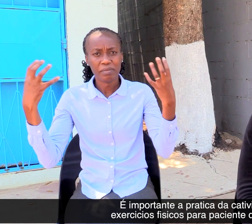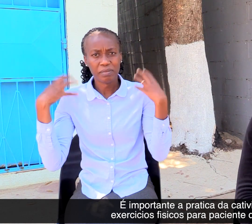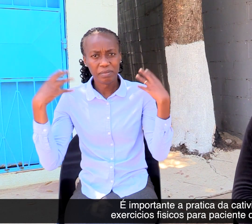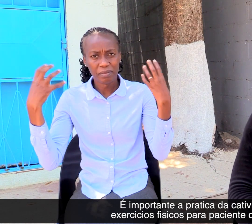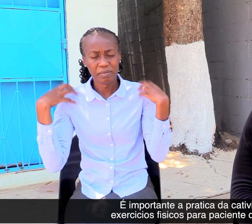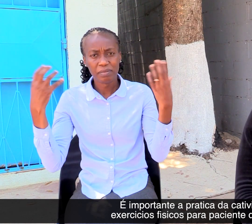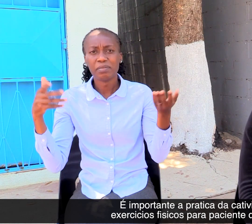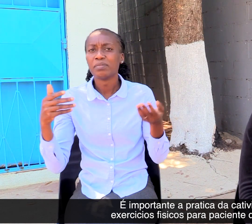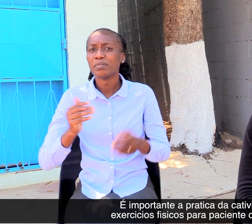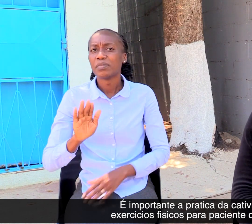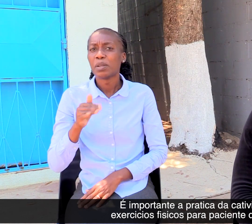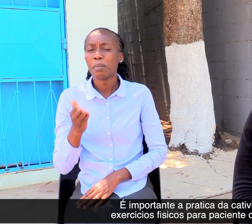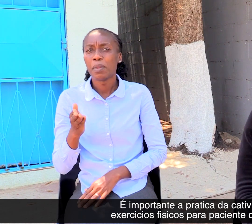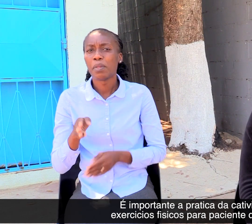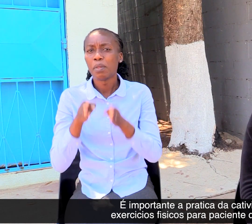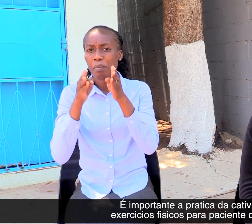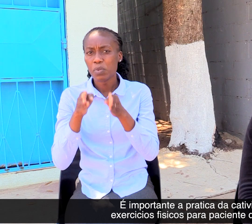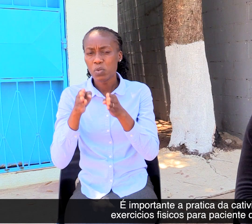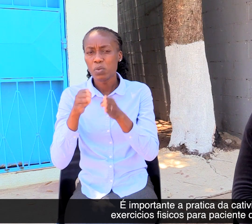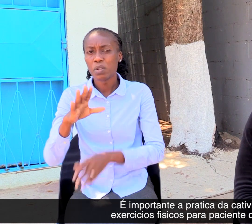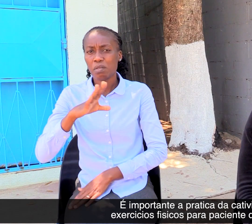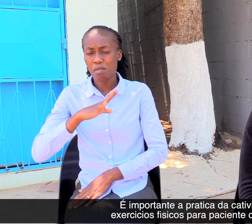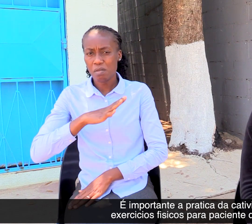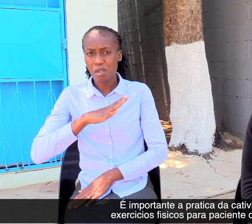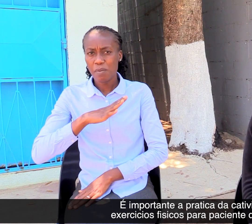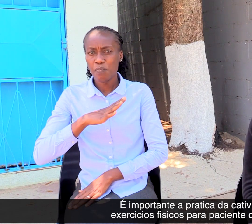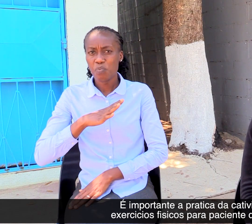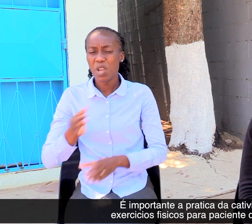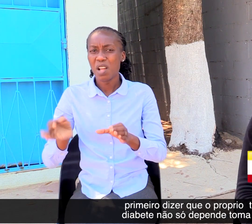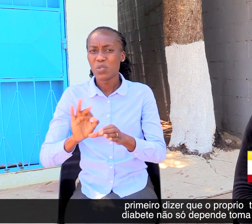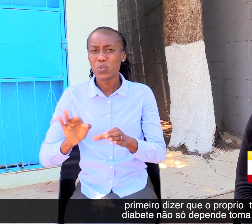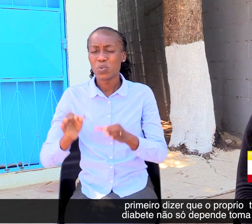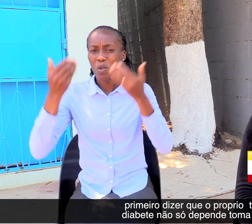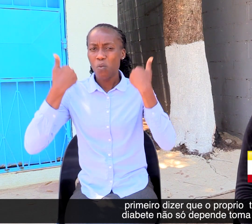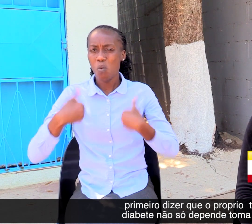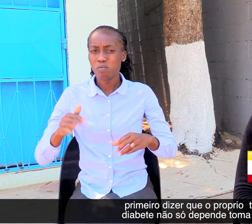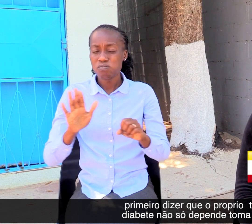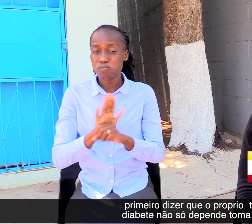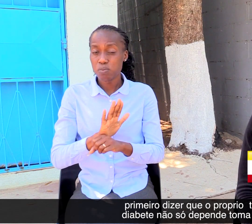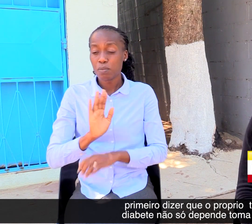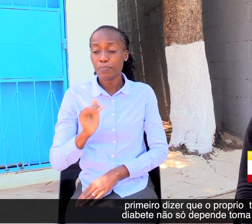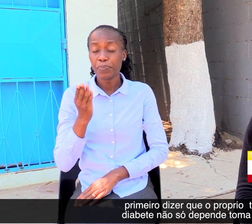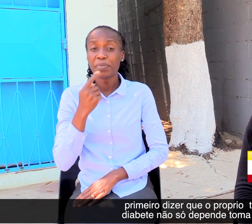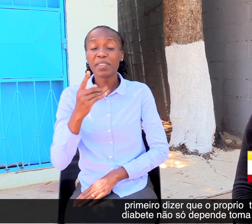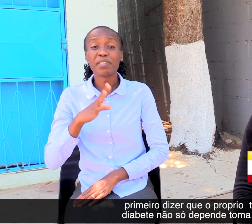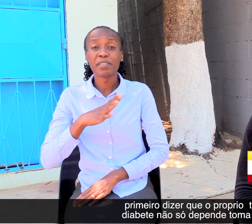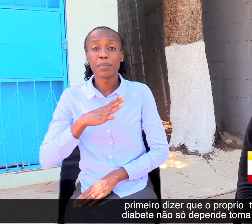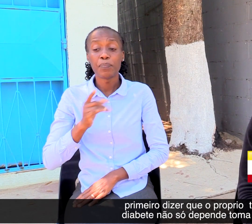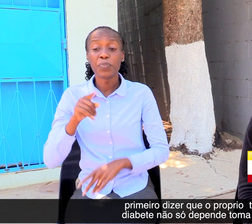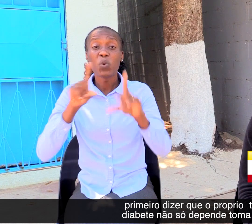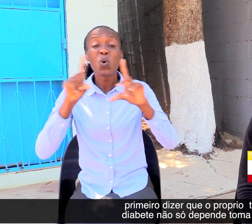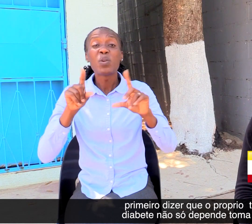físico para o paciente diabético, porque, primeiro dizer que o próprio tratamento